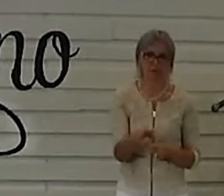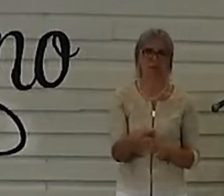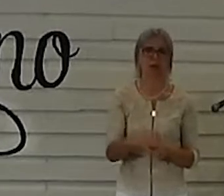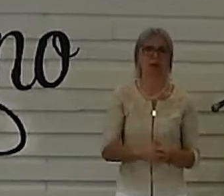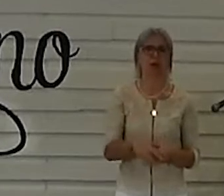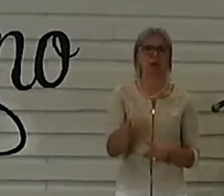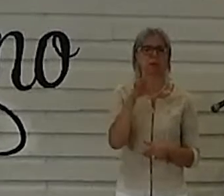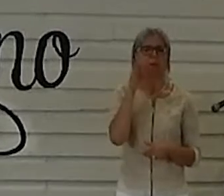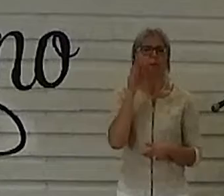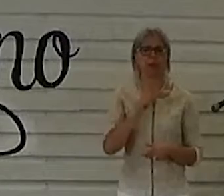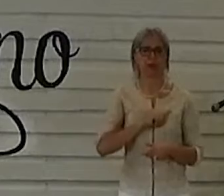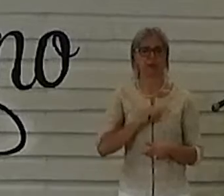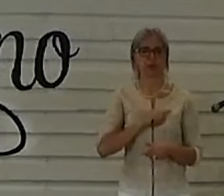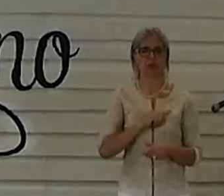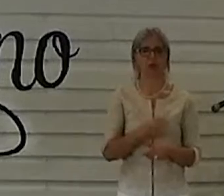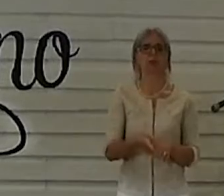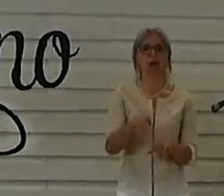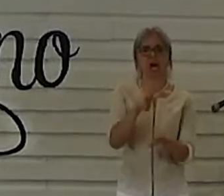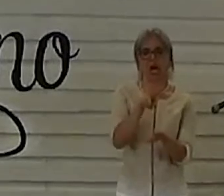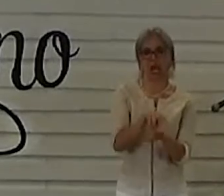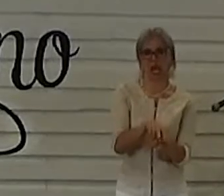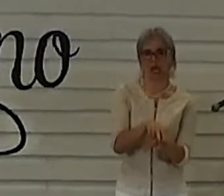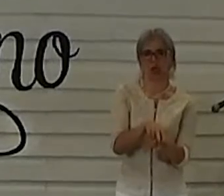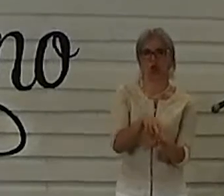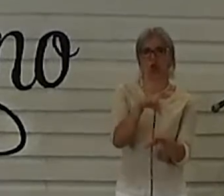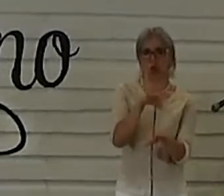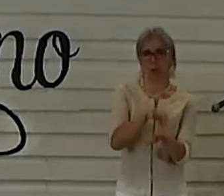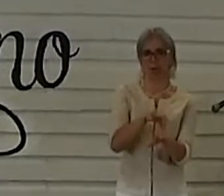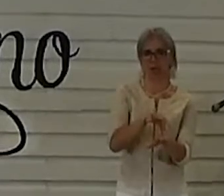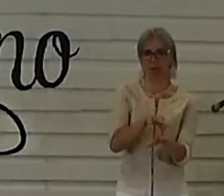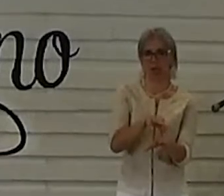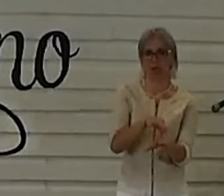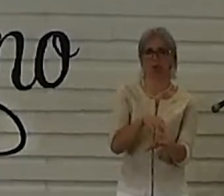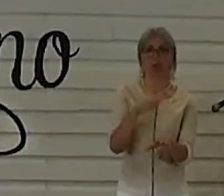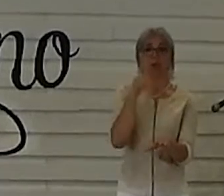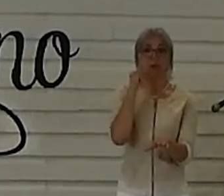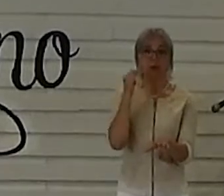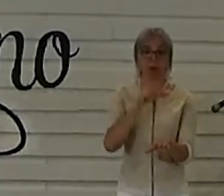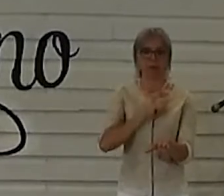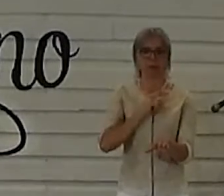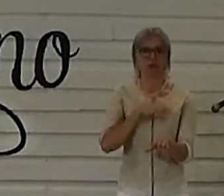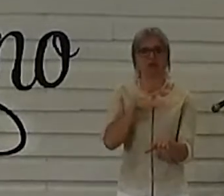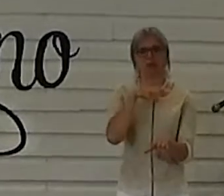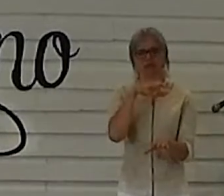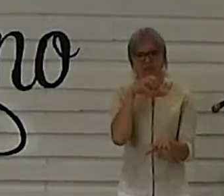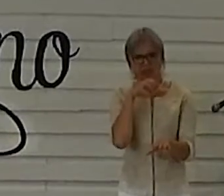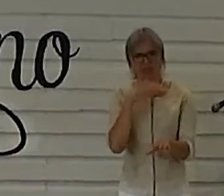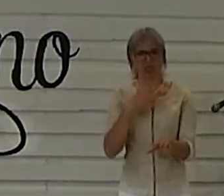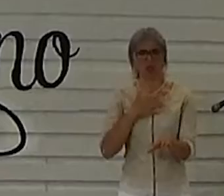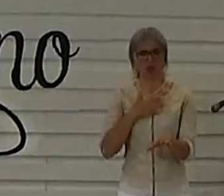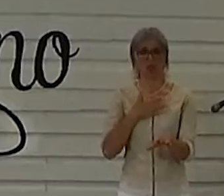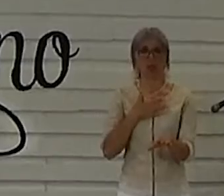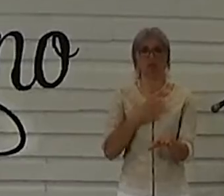Mio padre quando stava a letto, e stava male, mio padre era molto anziano, quando entrava qualcuno e gli parlava del Signore, mio papà si alzava dal